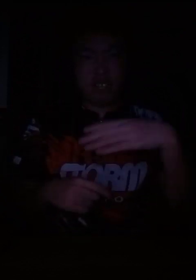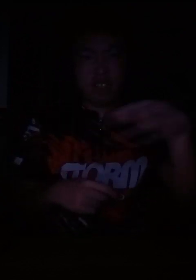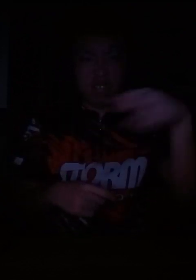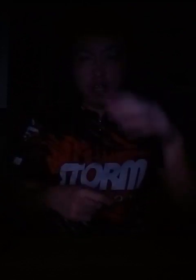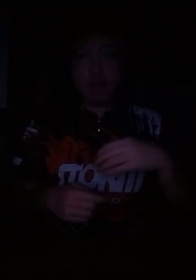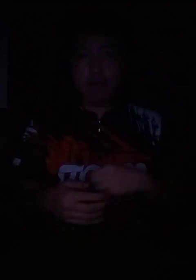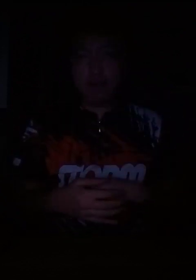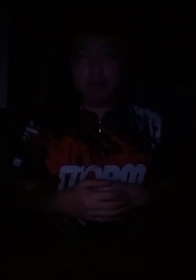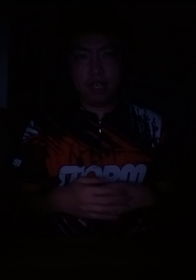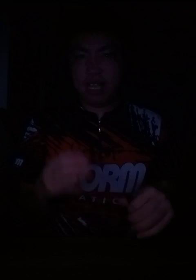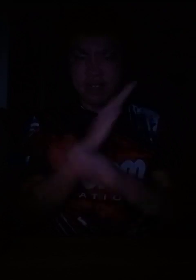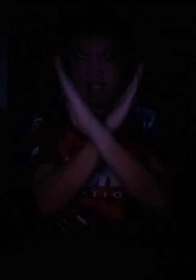들어갔다가 하지 마.